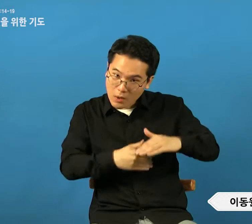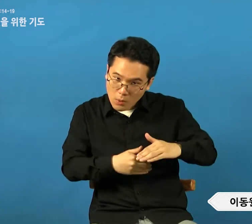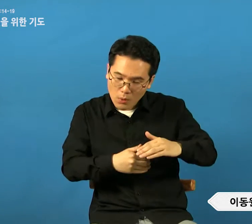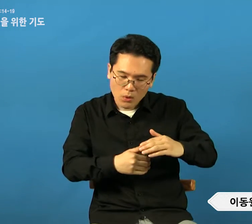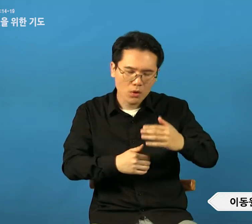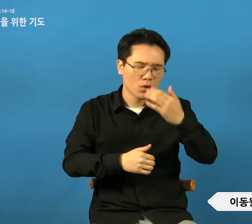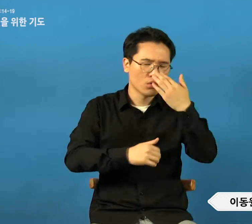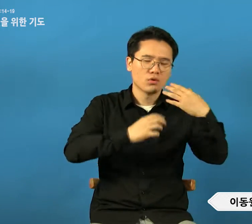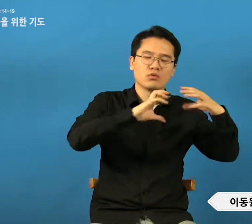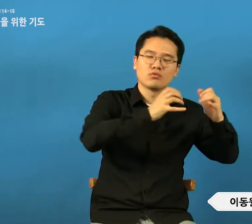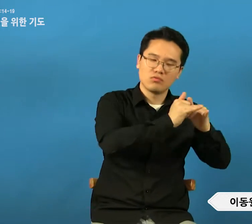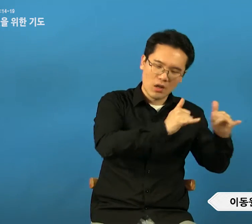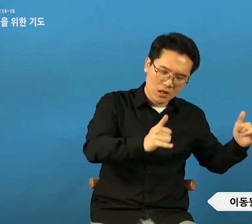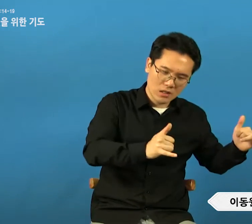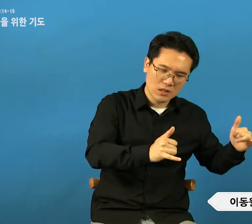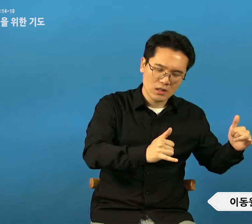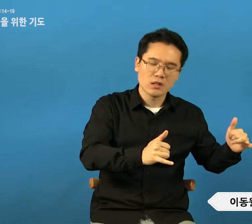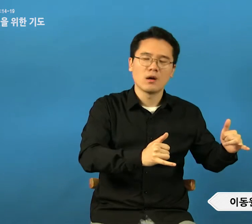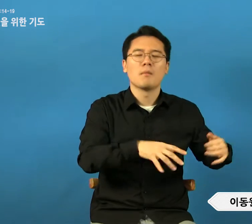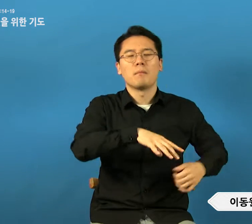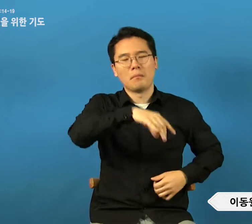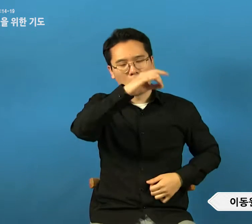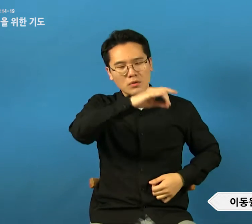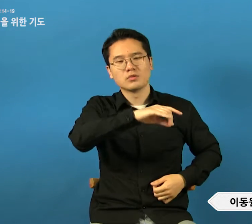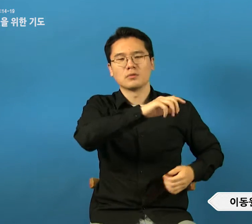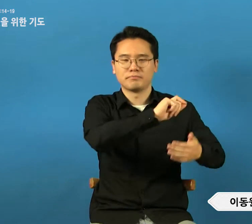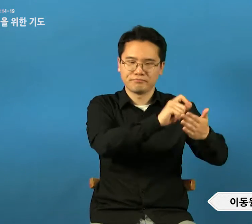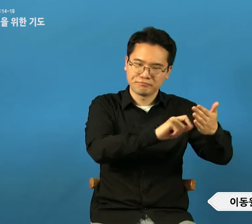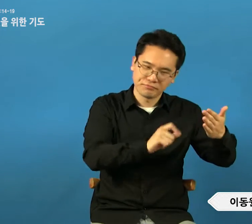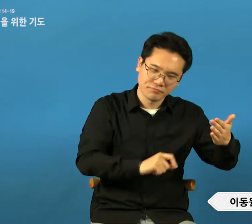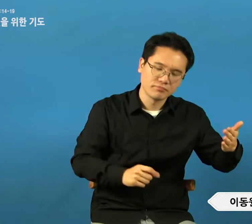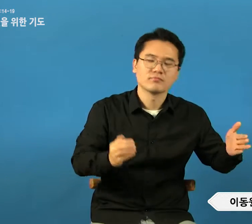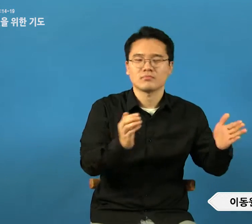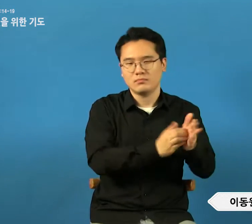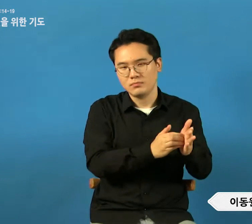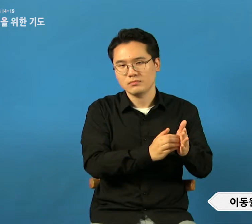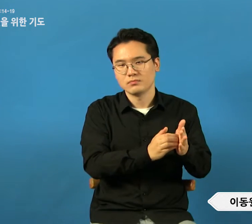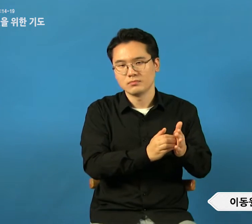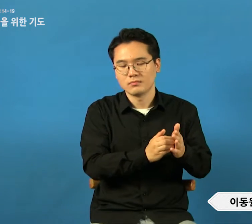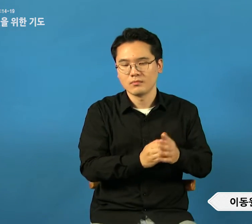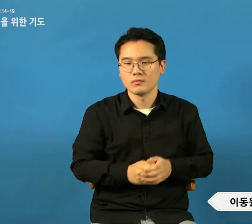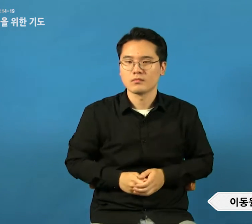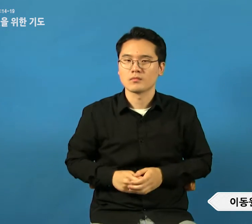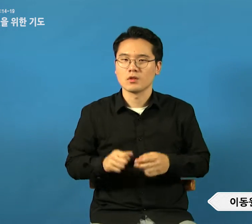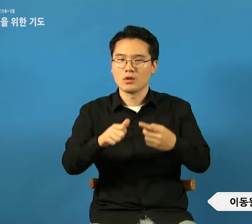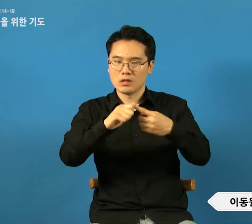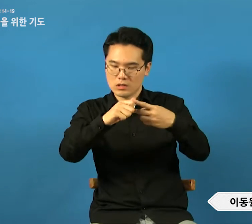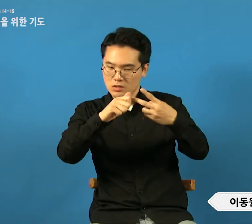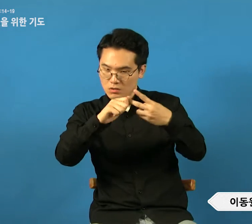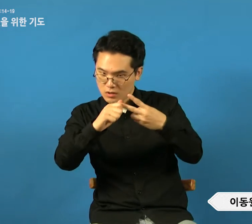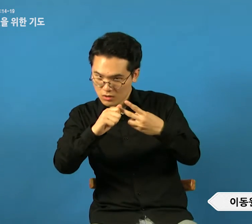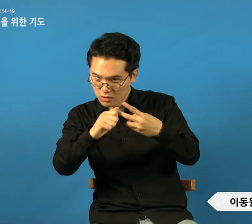거예요. 그래서 시를 만들면서 이것을 3절로 하고 1절,